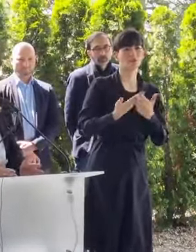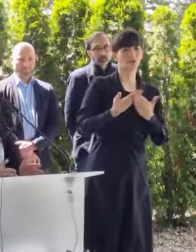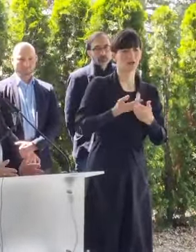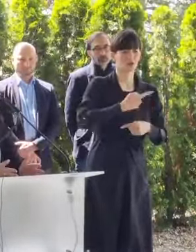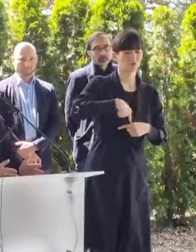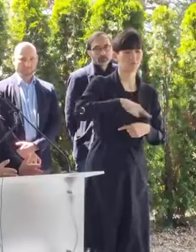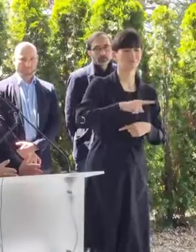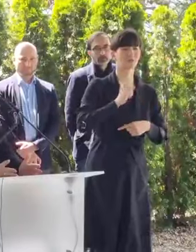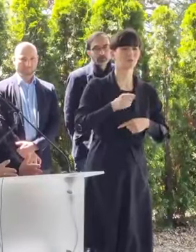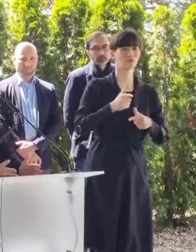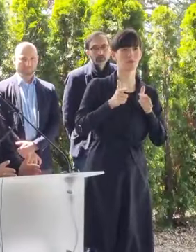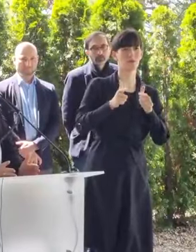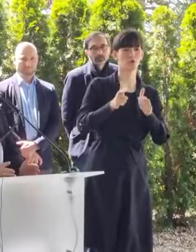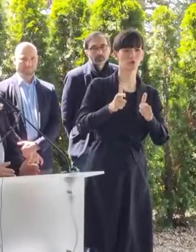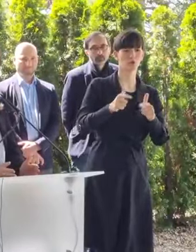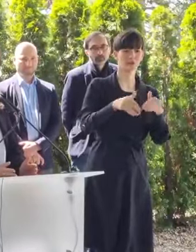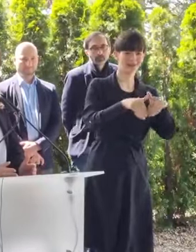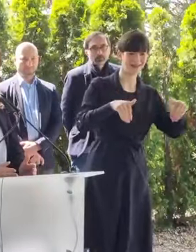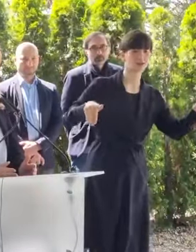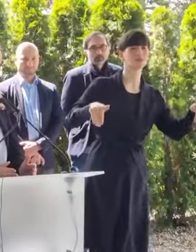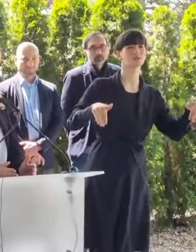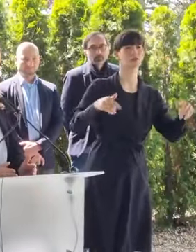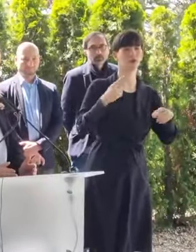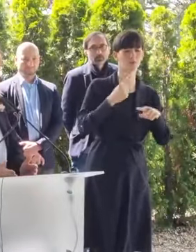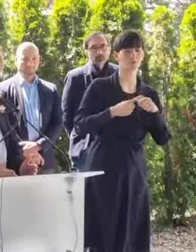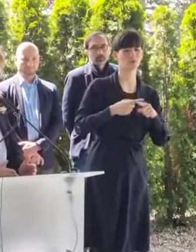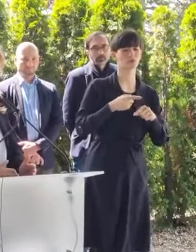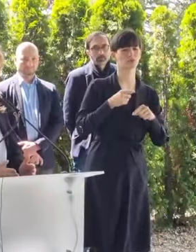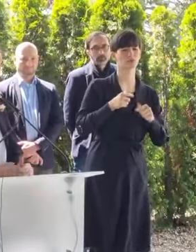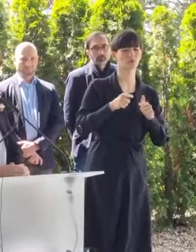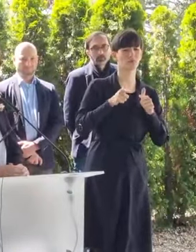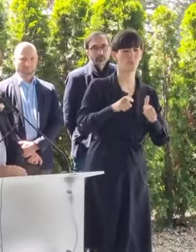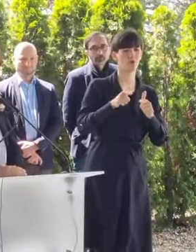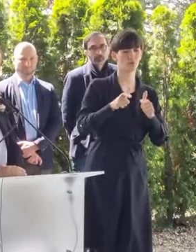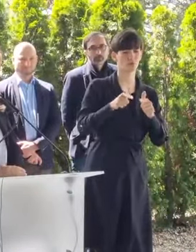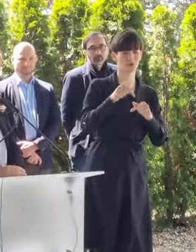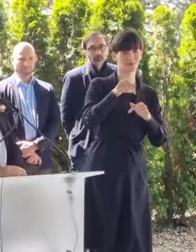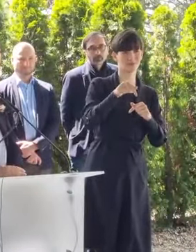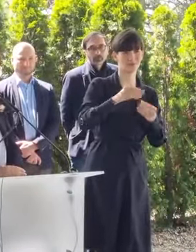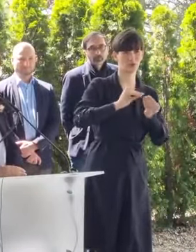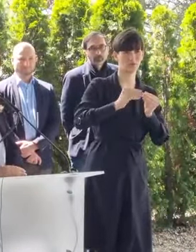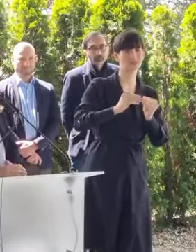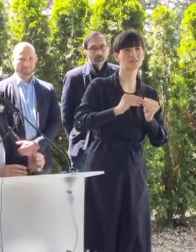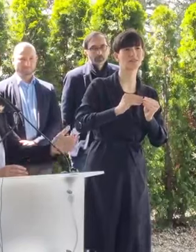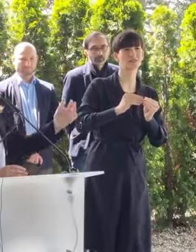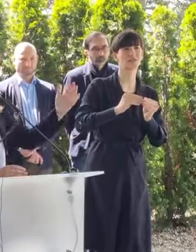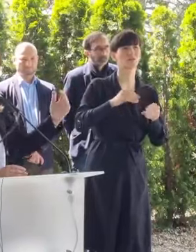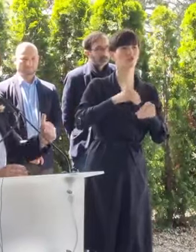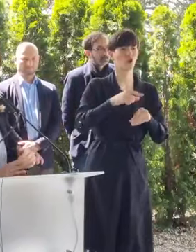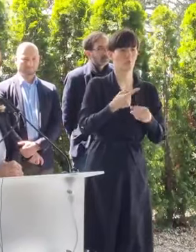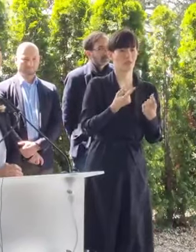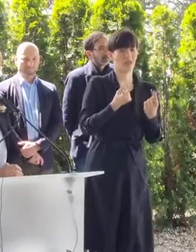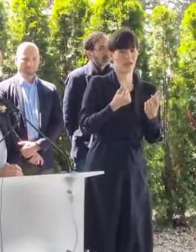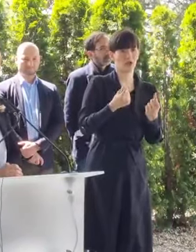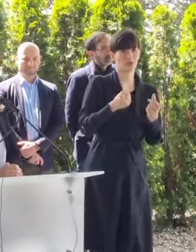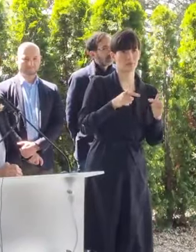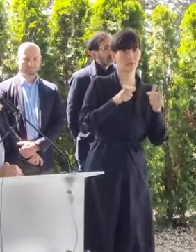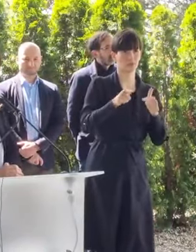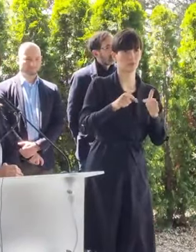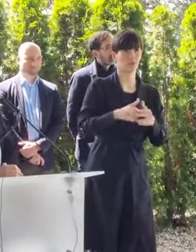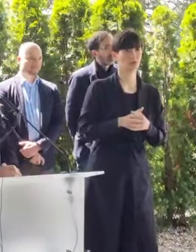spôsobilejšia bude naša infraštruktúra, naše hraničné priechody, tým to môže byť aj ekonomicky zaujímavejšie pre Slovensko a nemusí ísť potom viac vecí cez